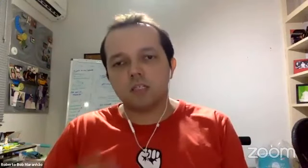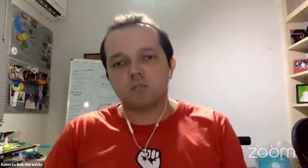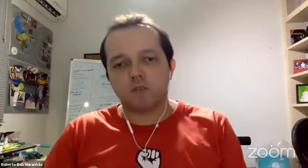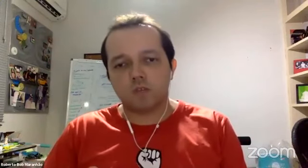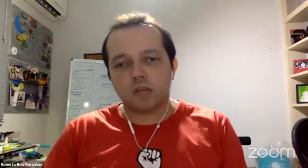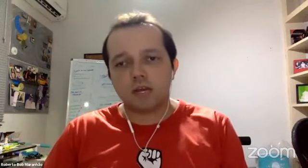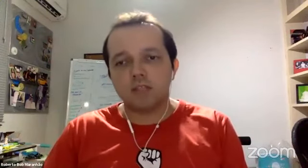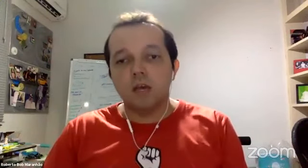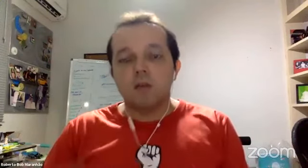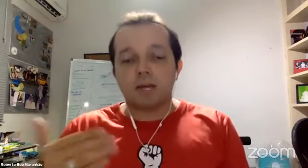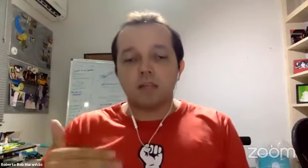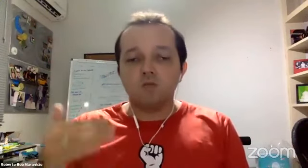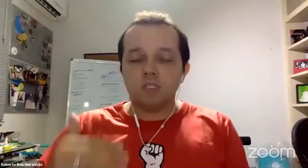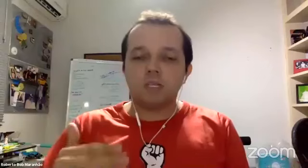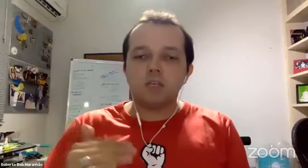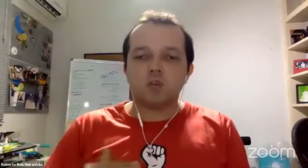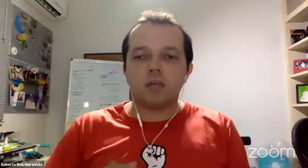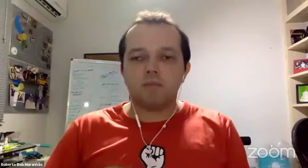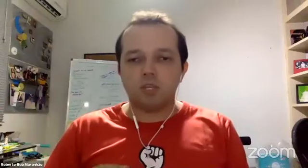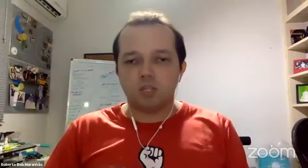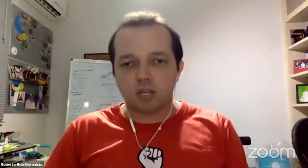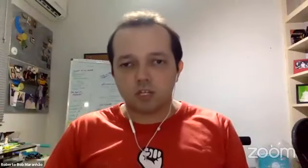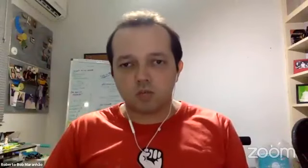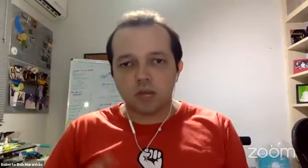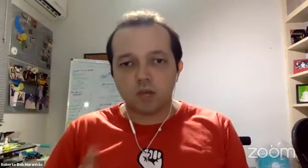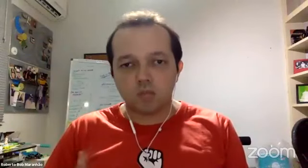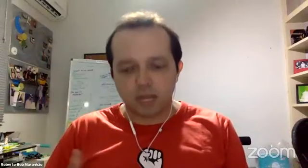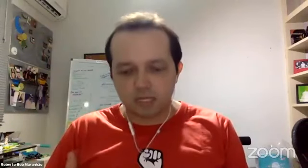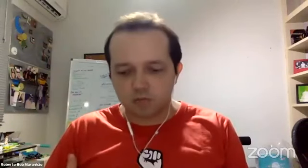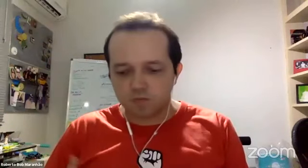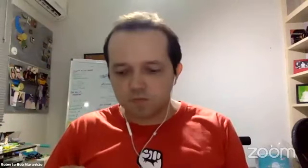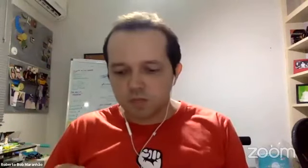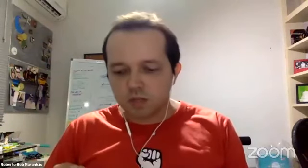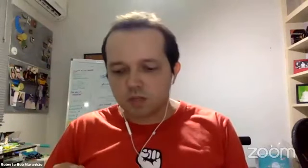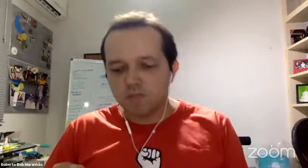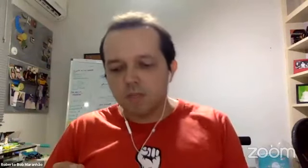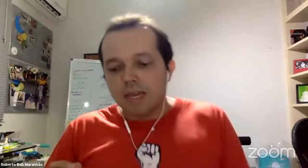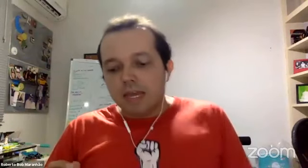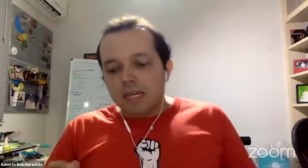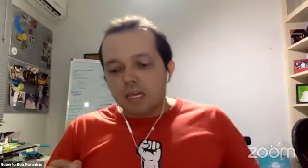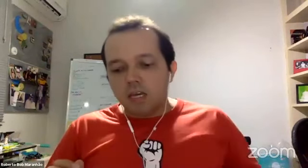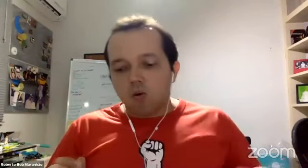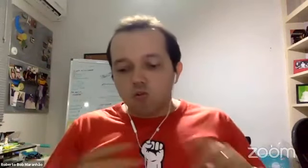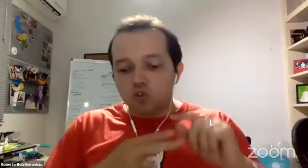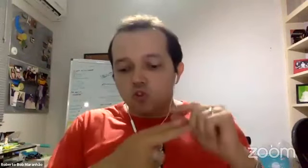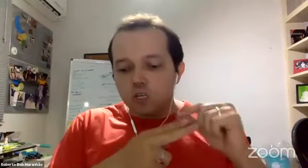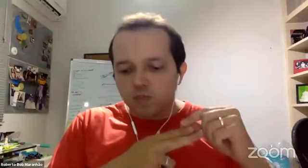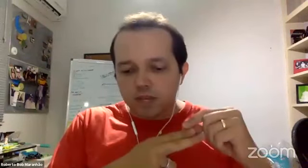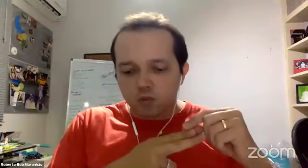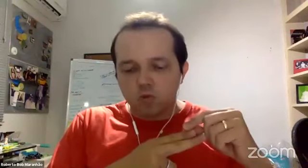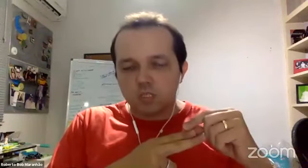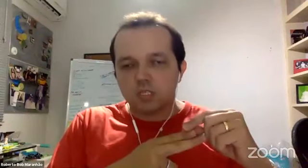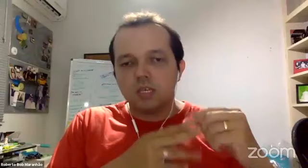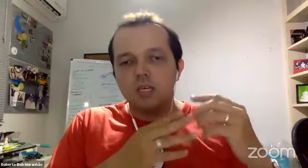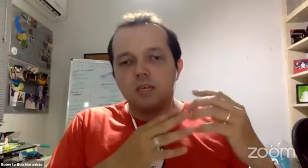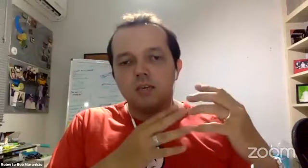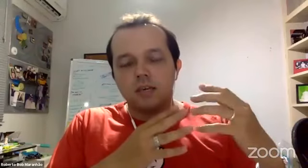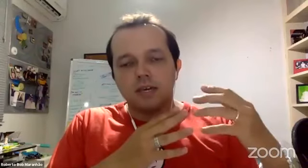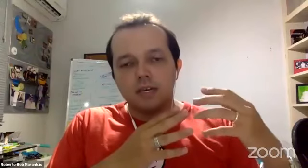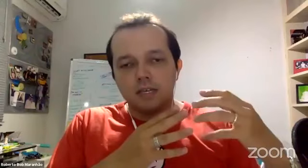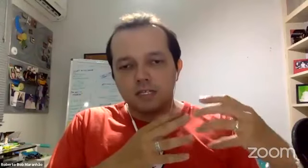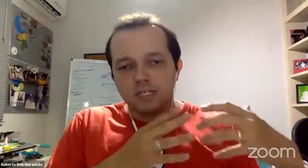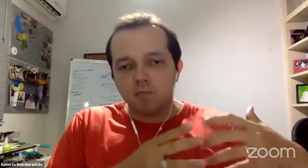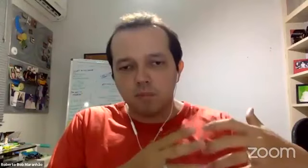segurança desses profissionais, para não dizer isoladamente na questão da remuneração, né? E outros dois fatores